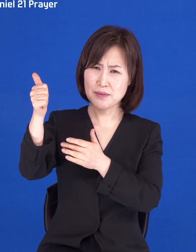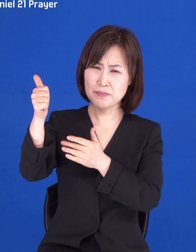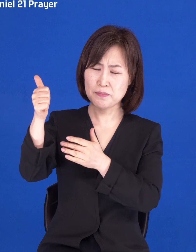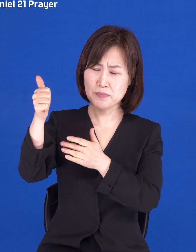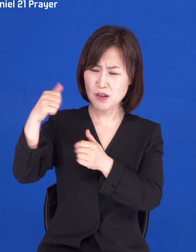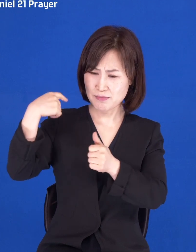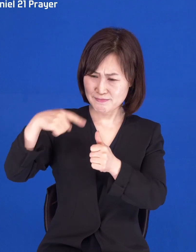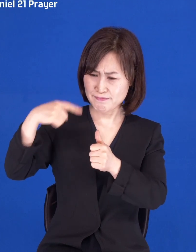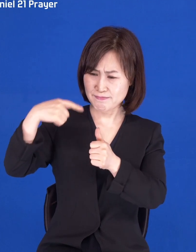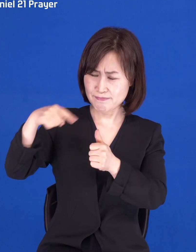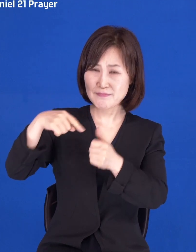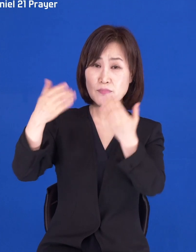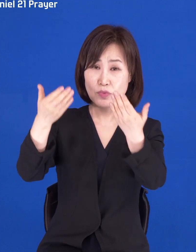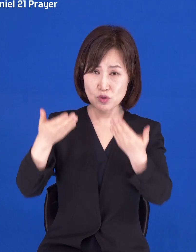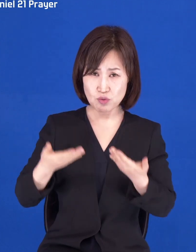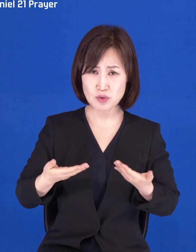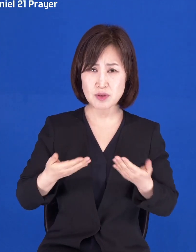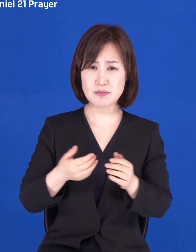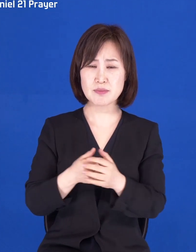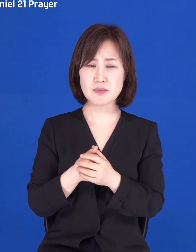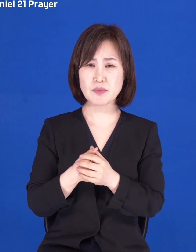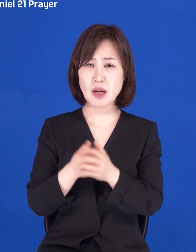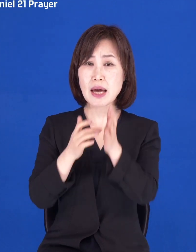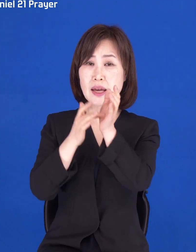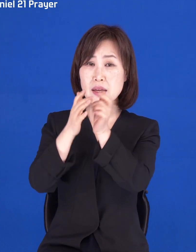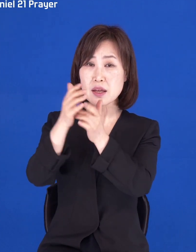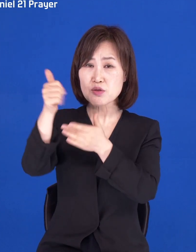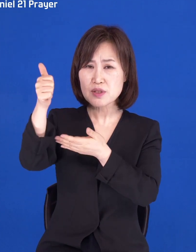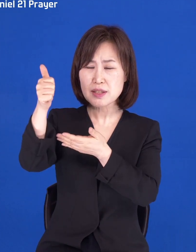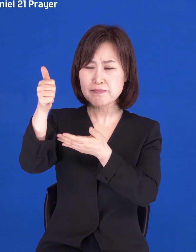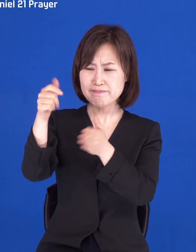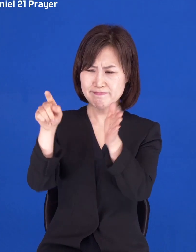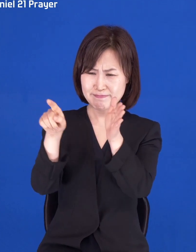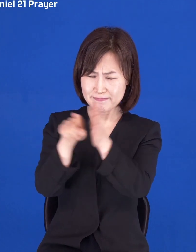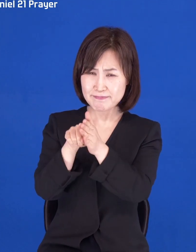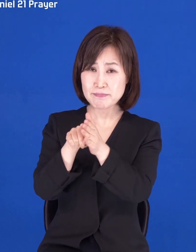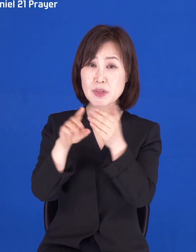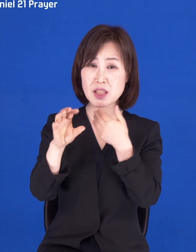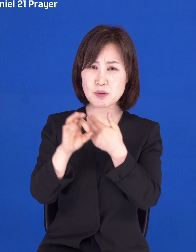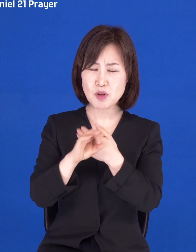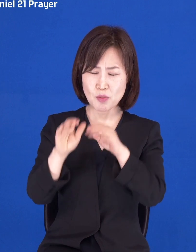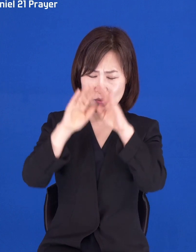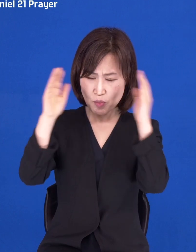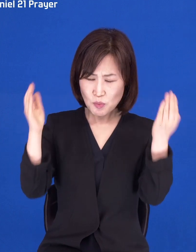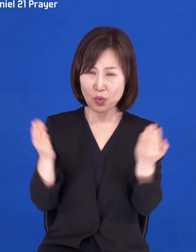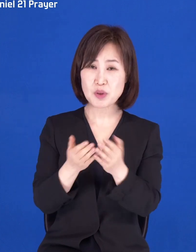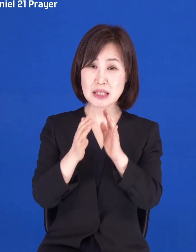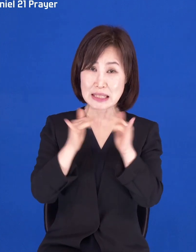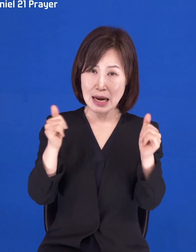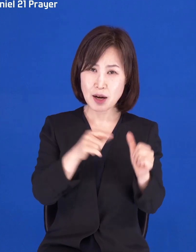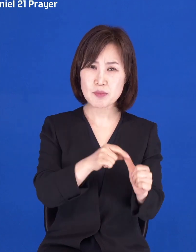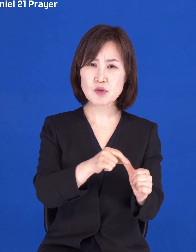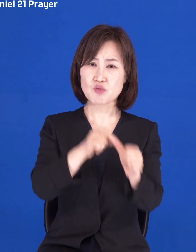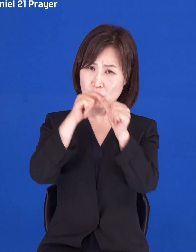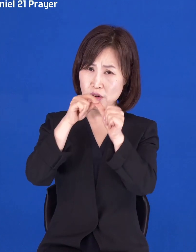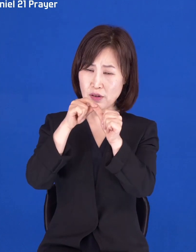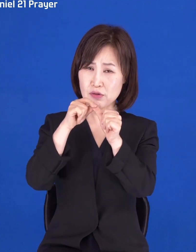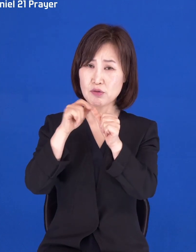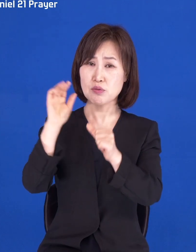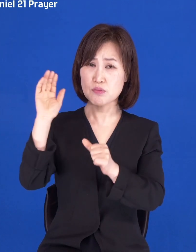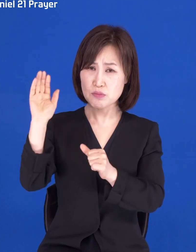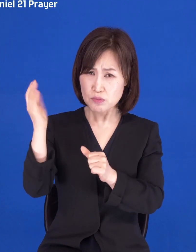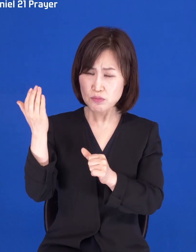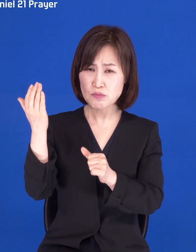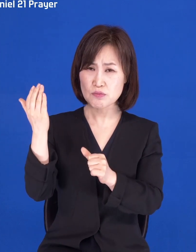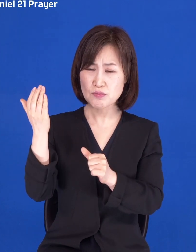가르치셨습니다. 그러시면서 예수님을 믿으면 모든 사람이 다 구원을 받고